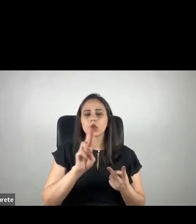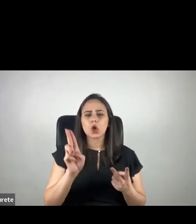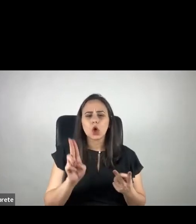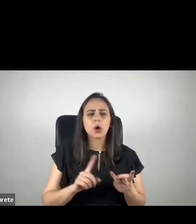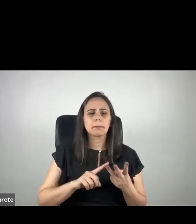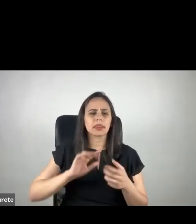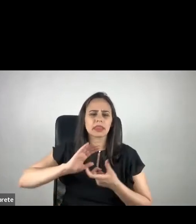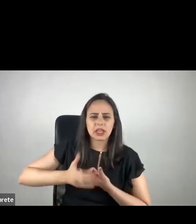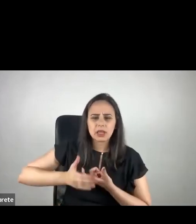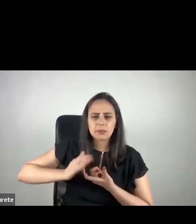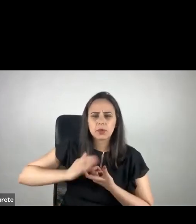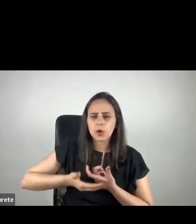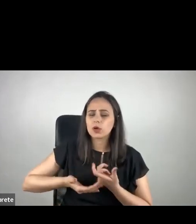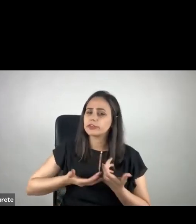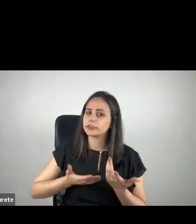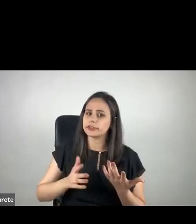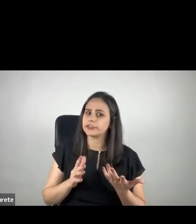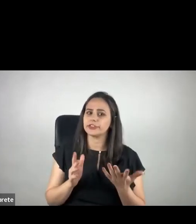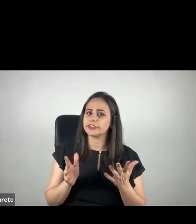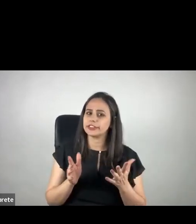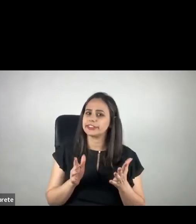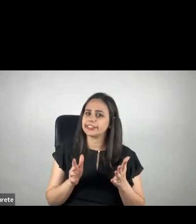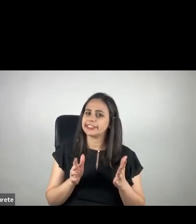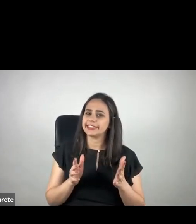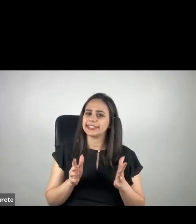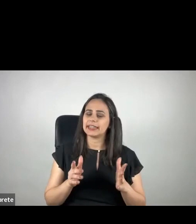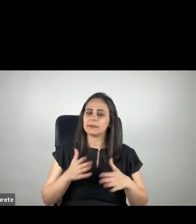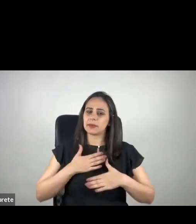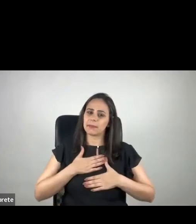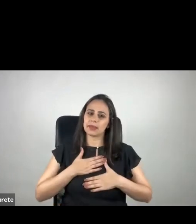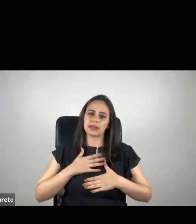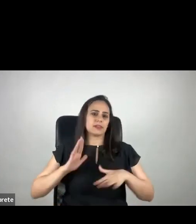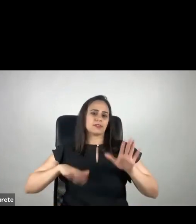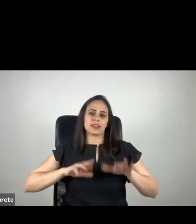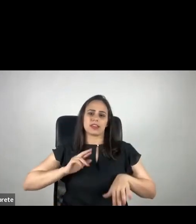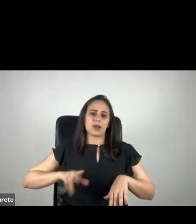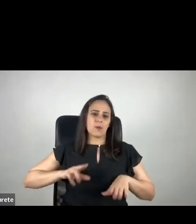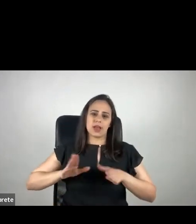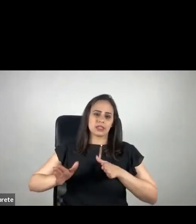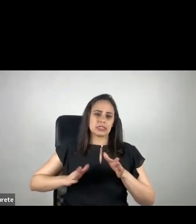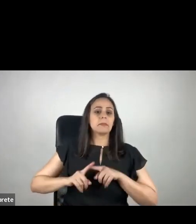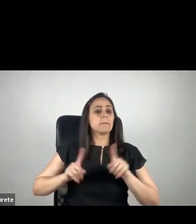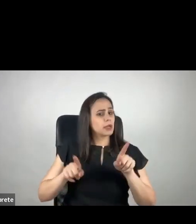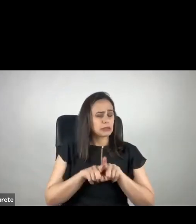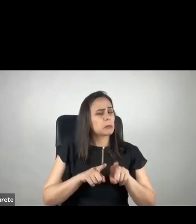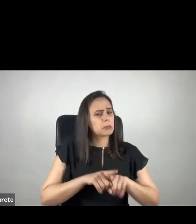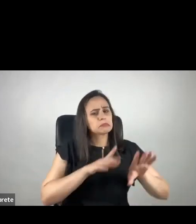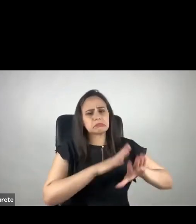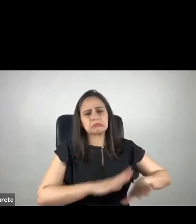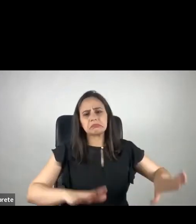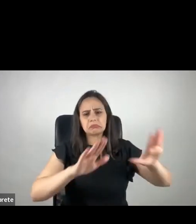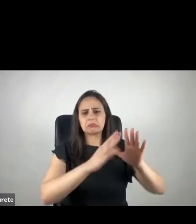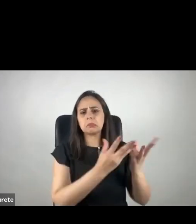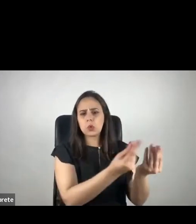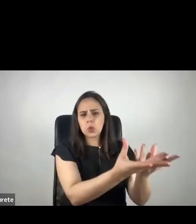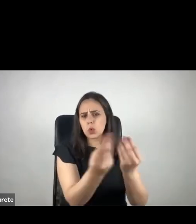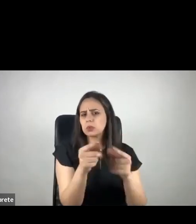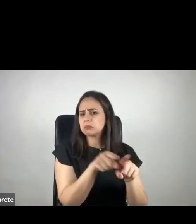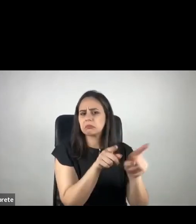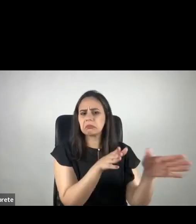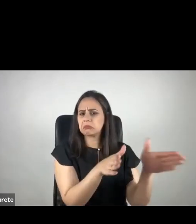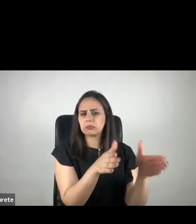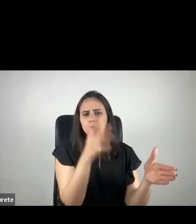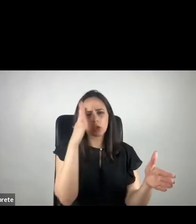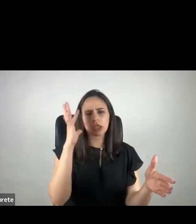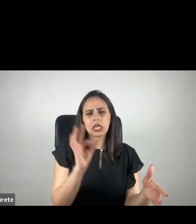jargões, não é só acessível para mim, mas para uma grande parcela. Mas beleza,